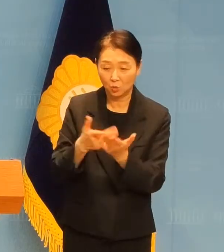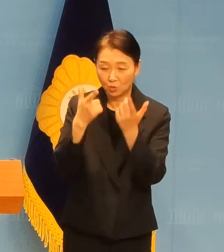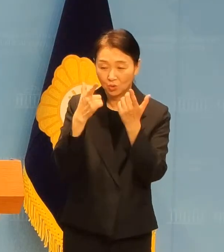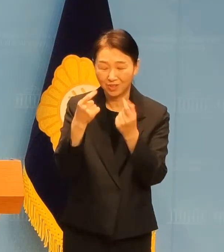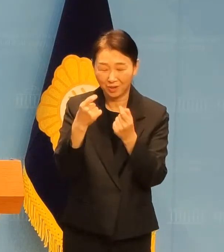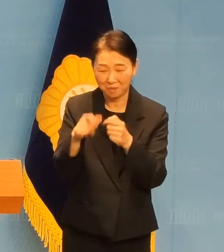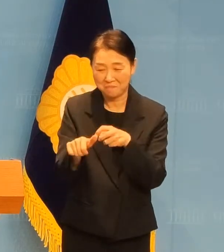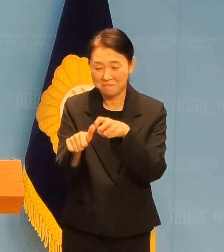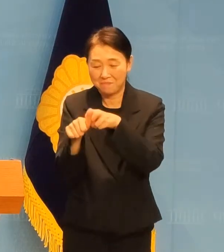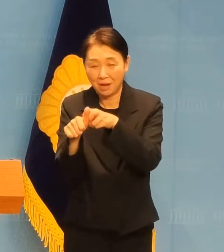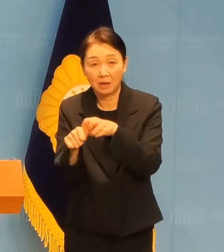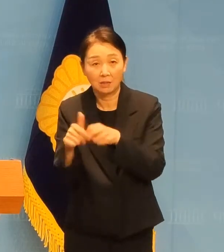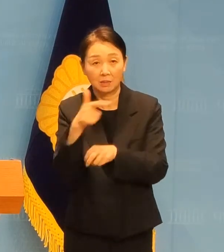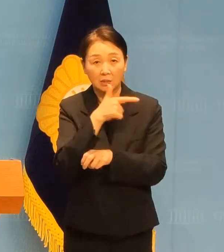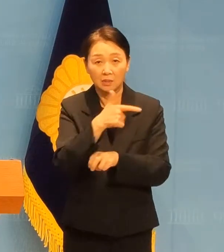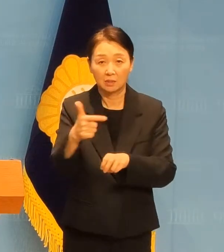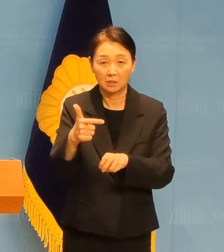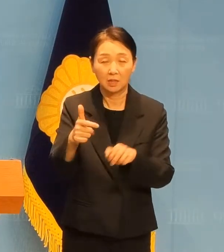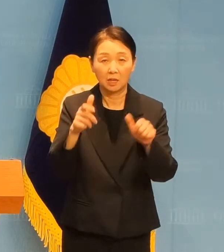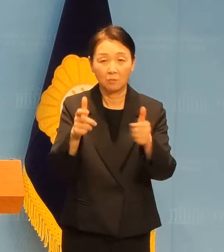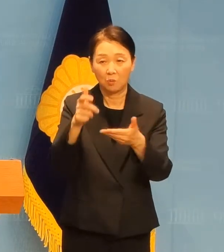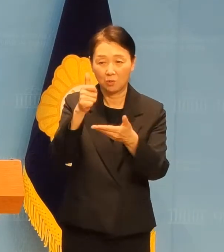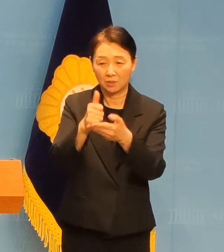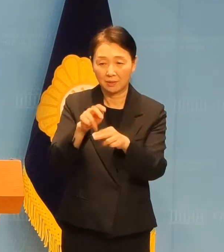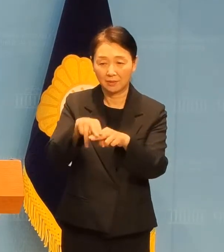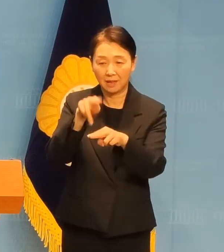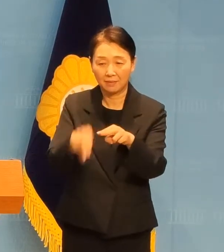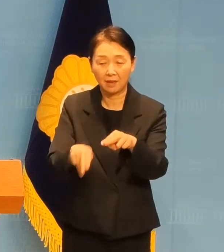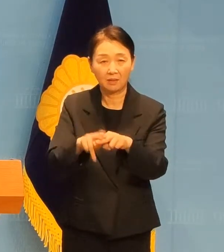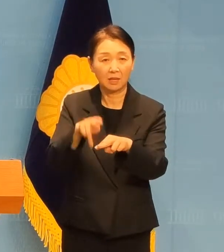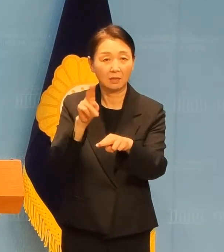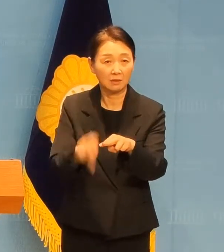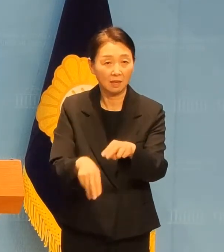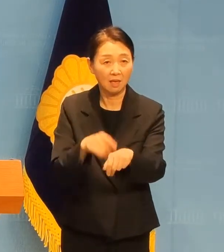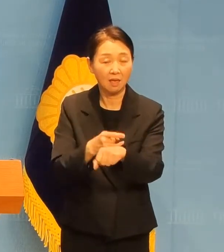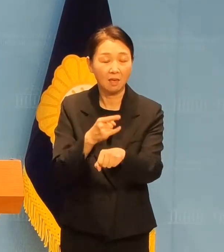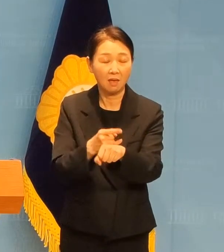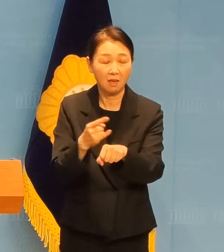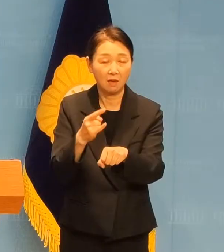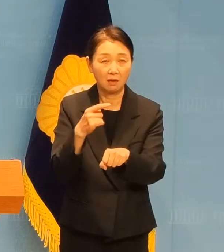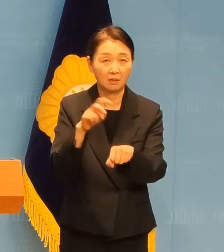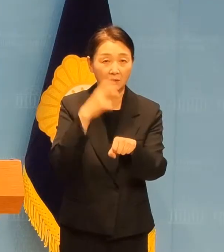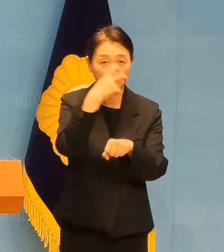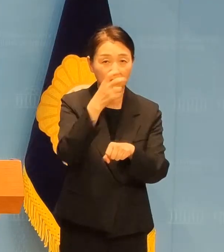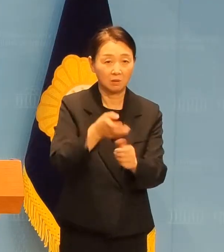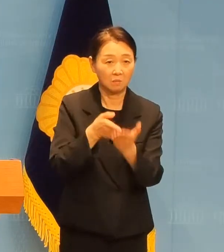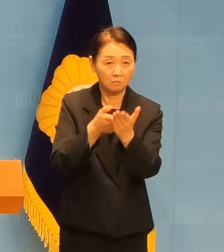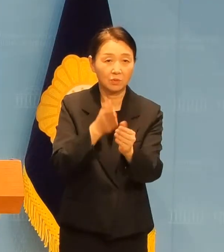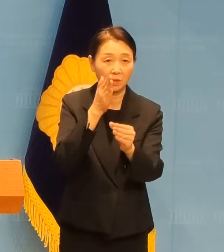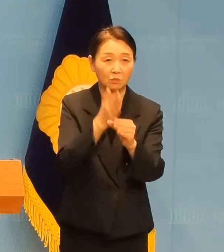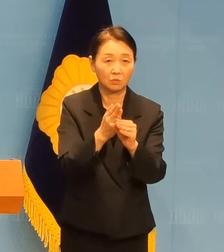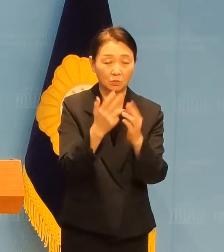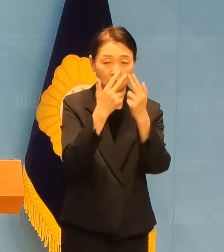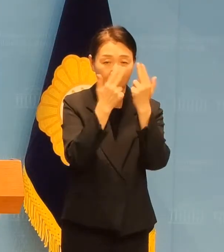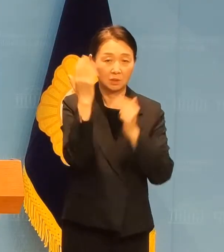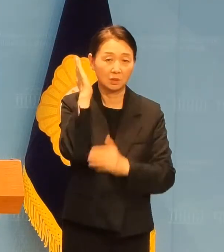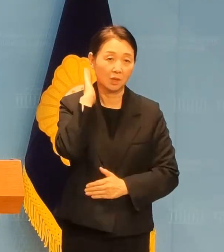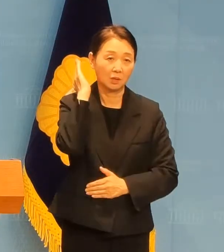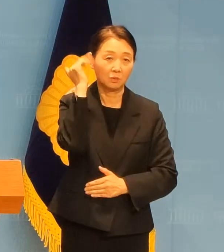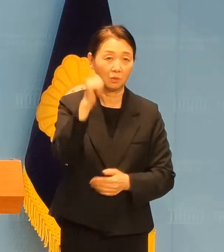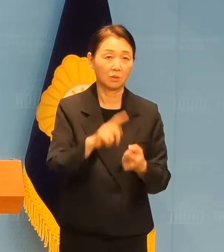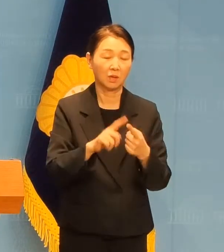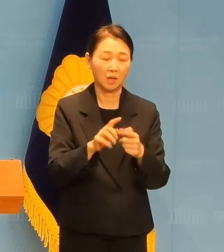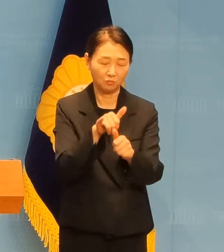올라타 대법원장을 사퇴시키라고 특검은 요구했습니다. 이재명 대통령에 대한